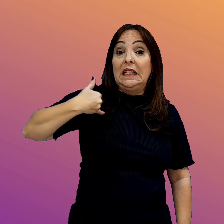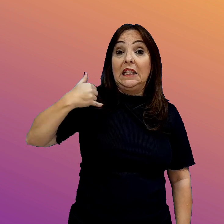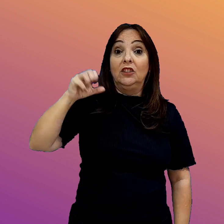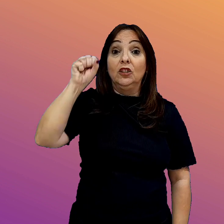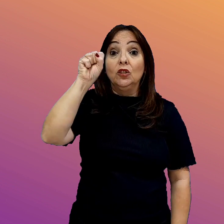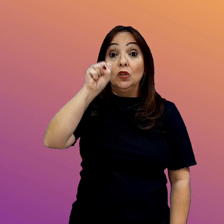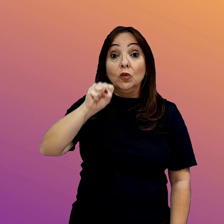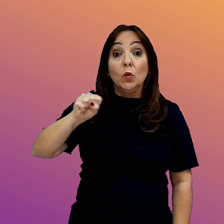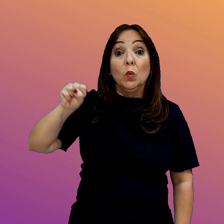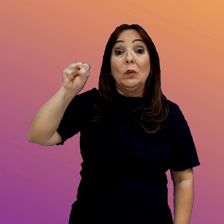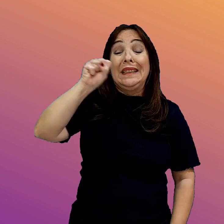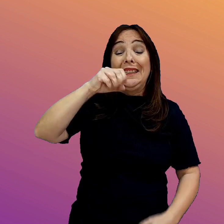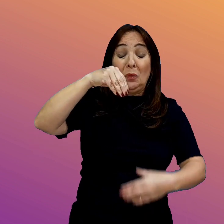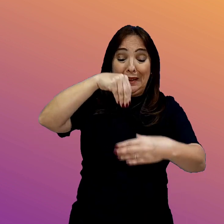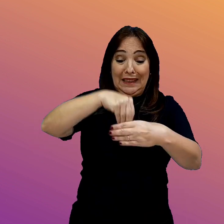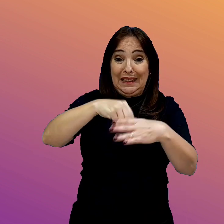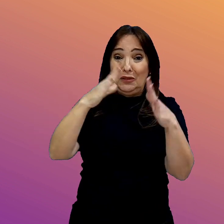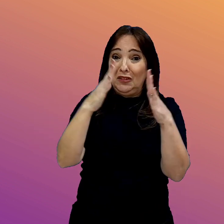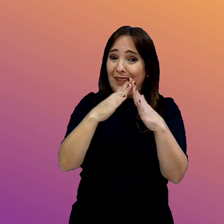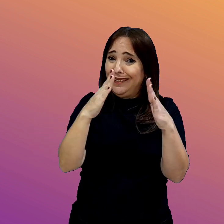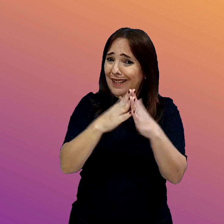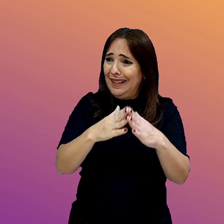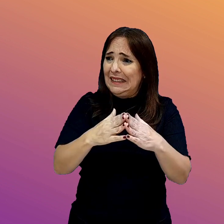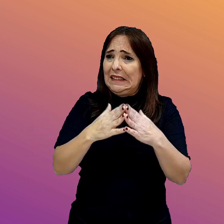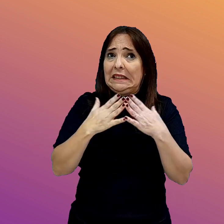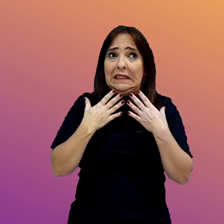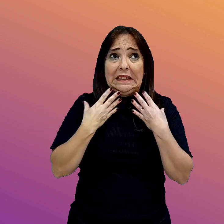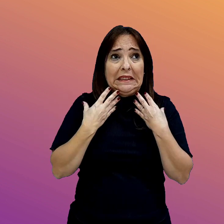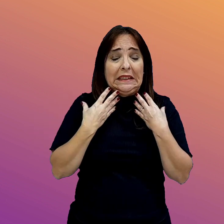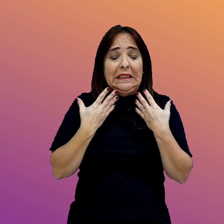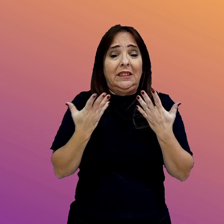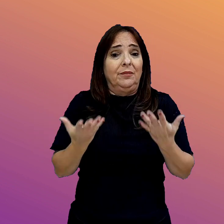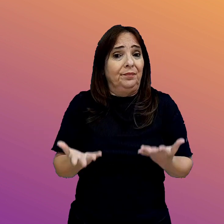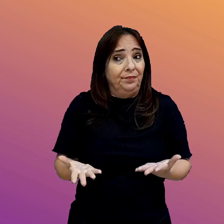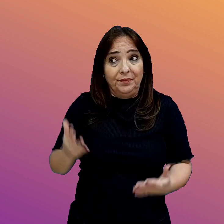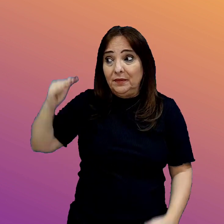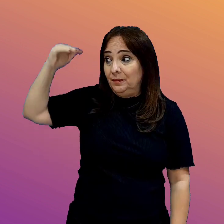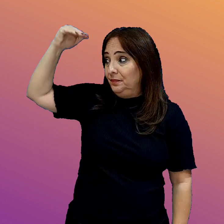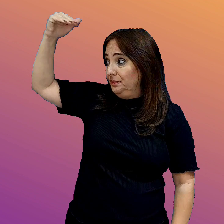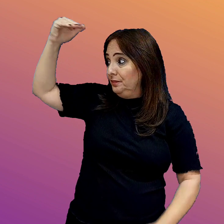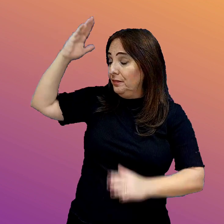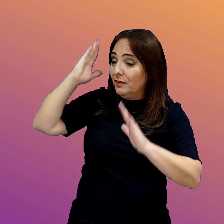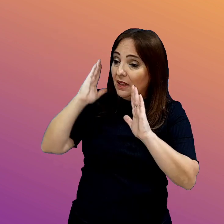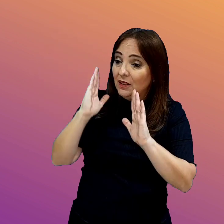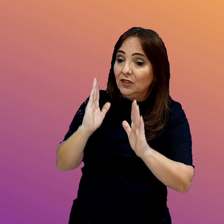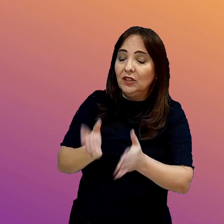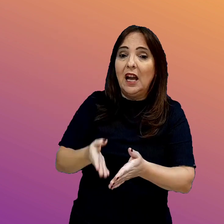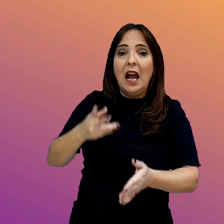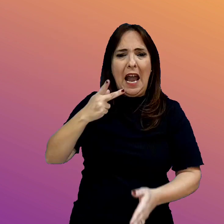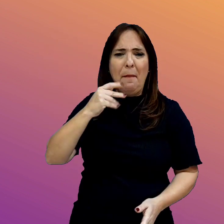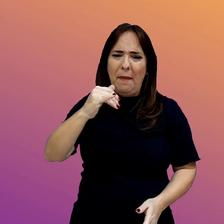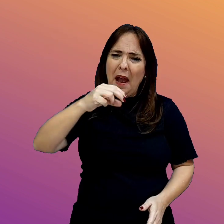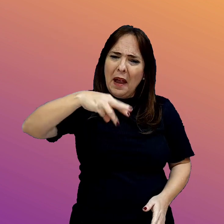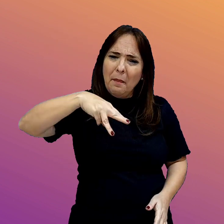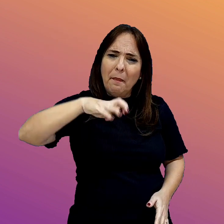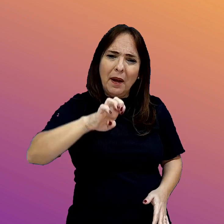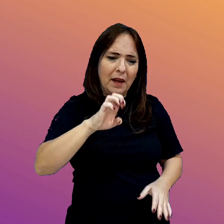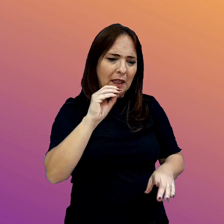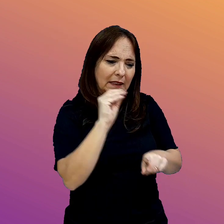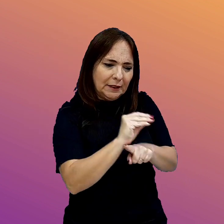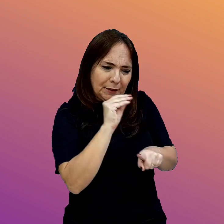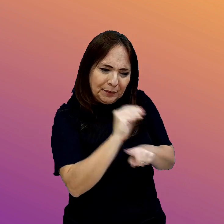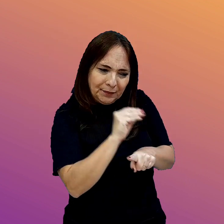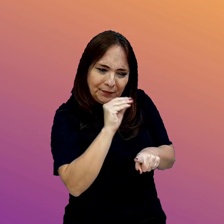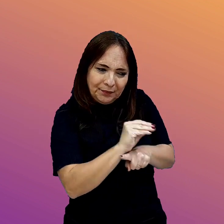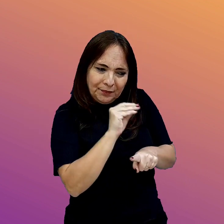esse? Olha, marmanjo, né? E aí, às vezes, esses pais tratam esses filhos, Paula está rindo, né? Como se fossem